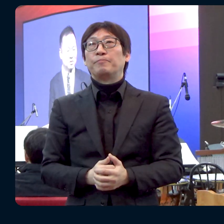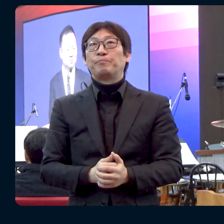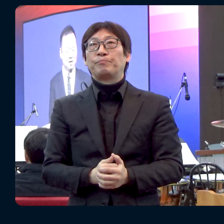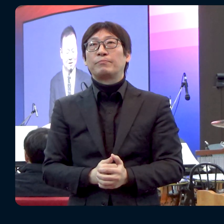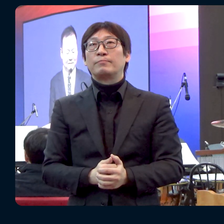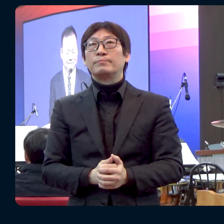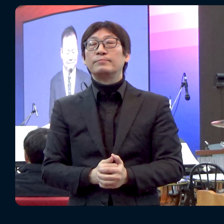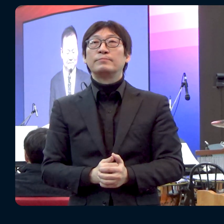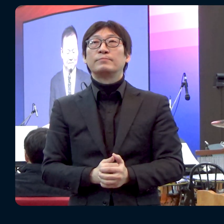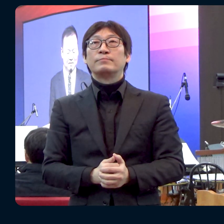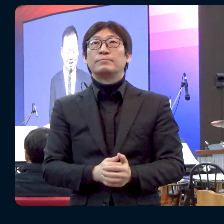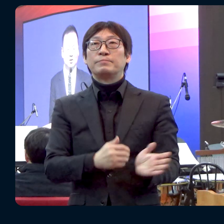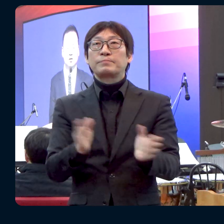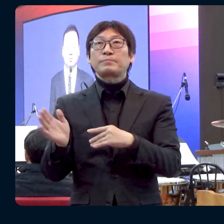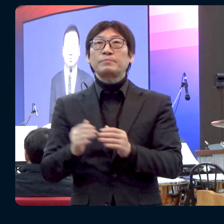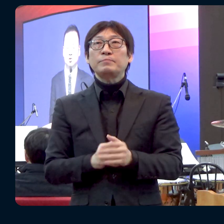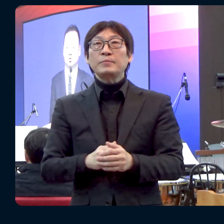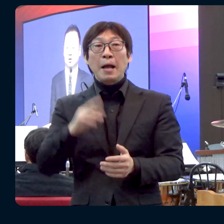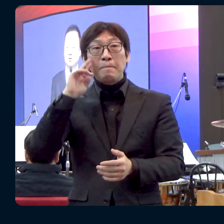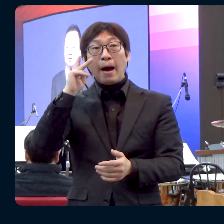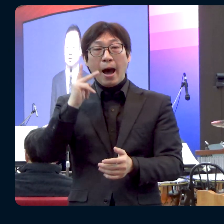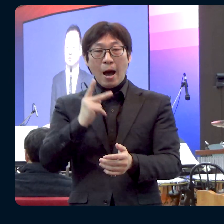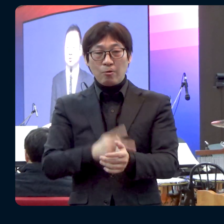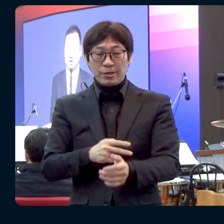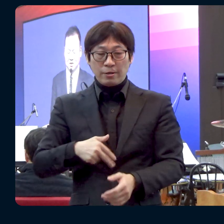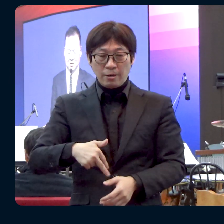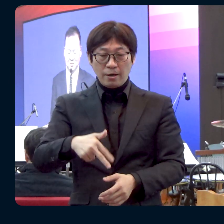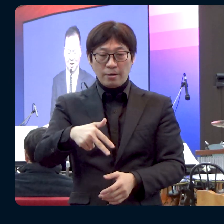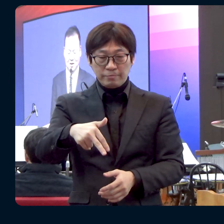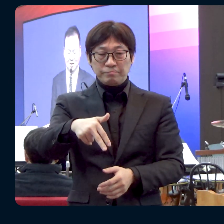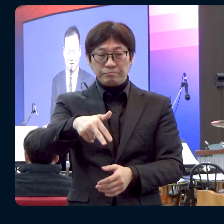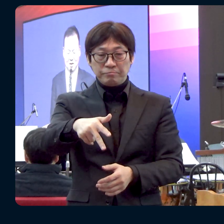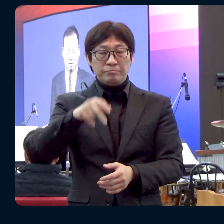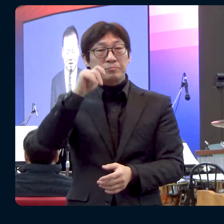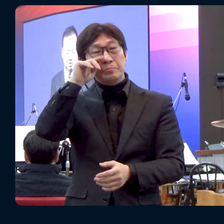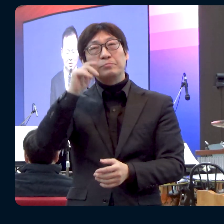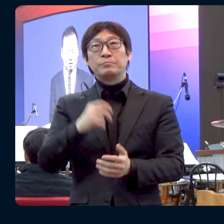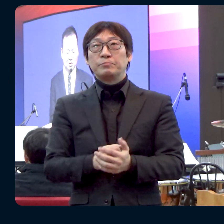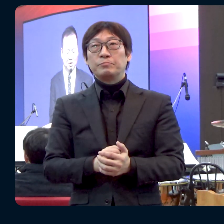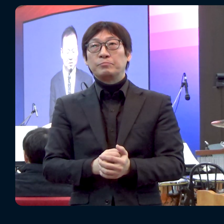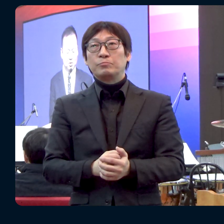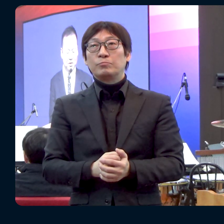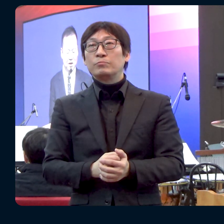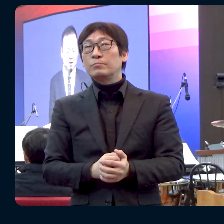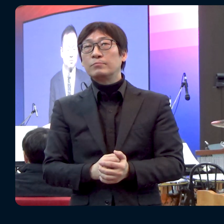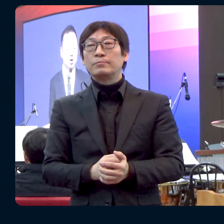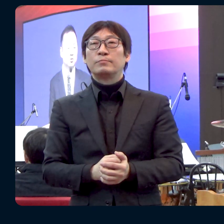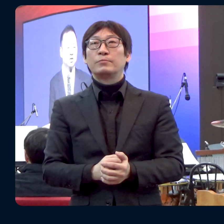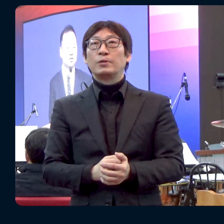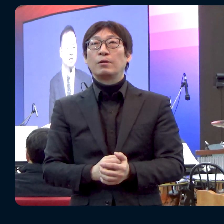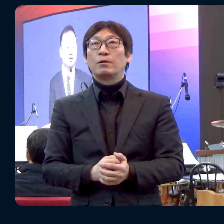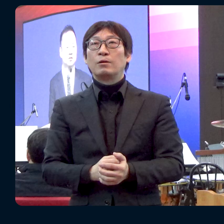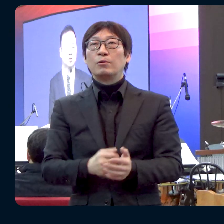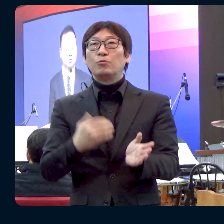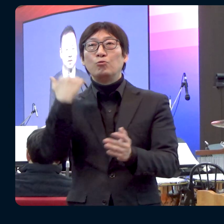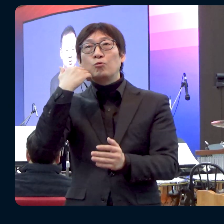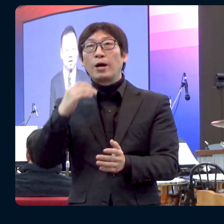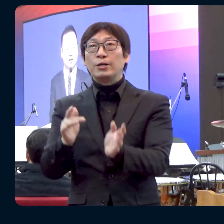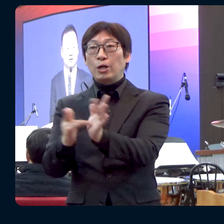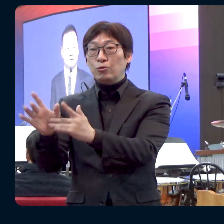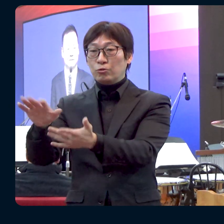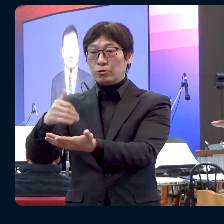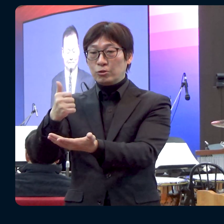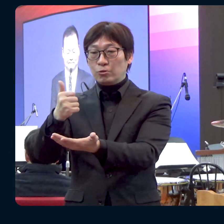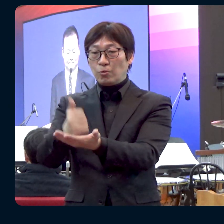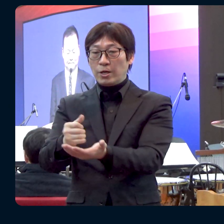어느 날 작심을 합니다. 가던 길을 멈추고 돌아서서 소리를 지릅니다. 예수 그리스도의 이름으로 내가 내게 명하노니